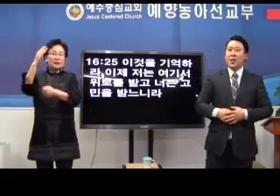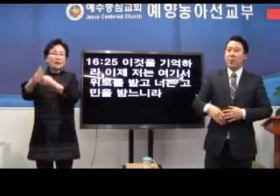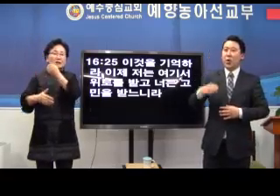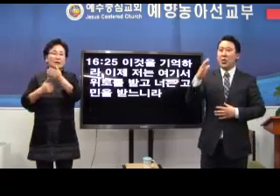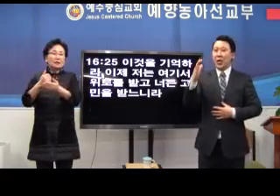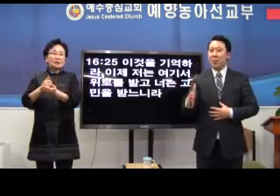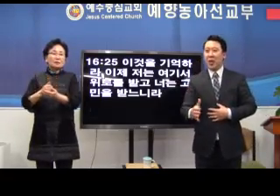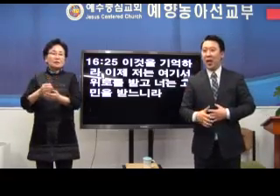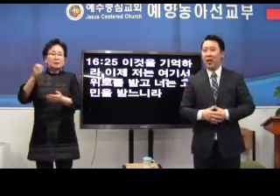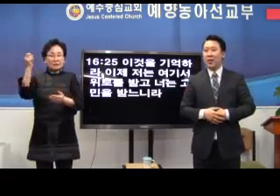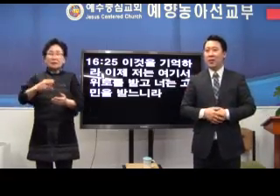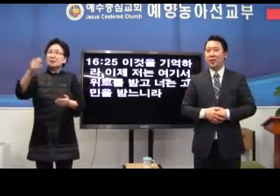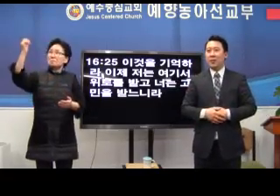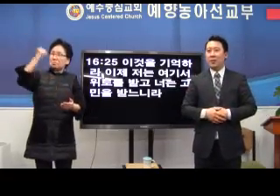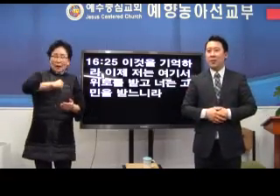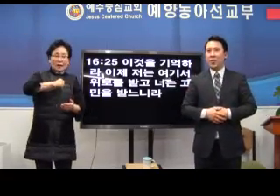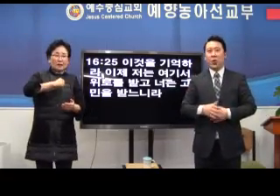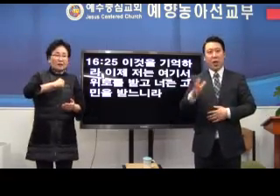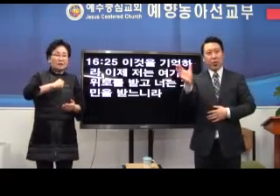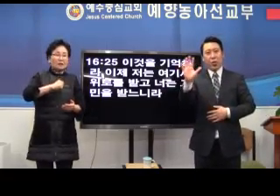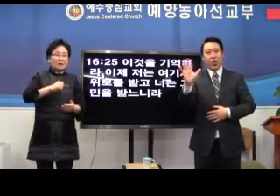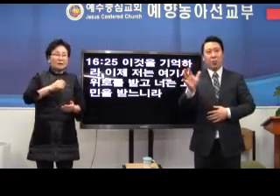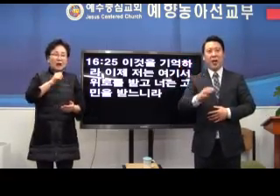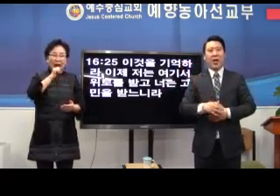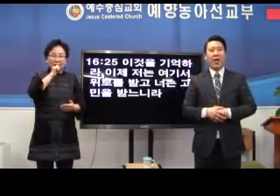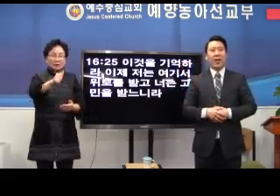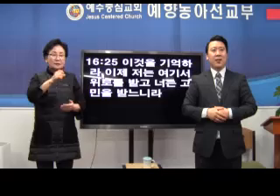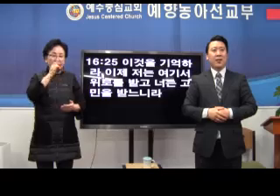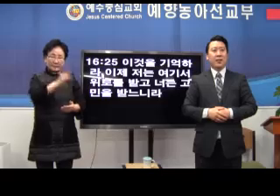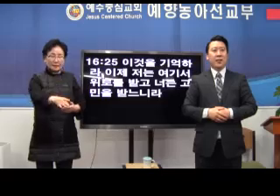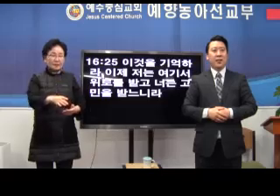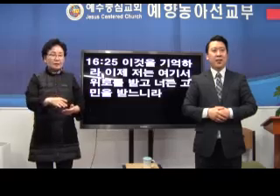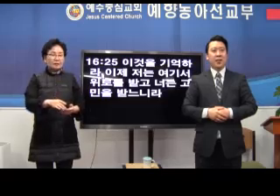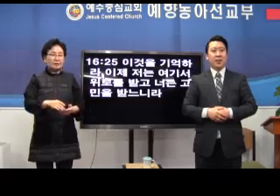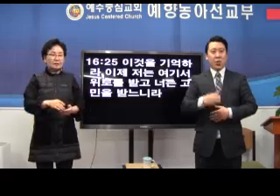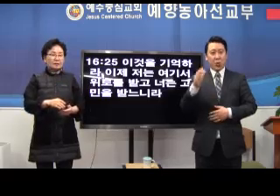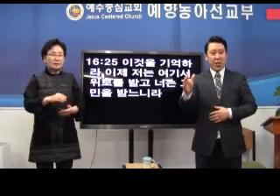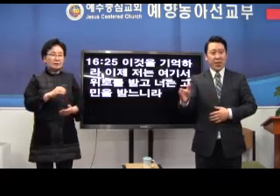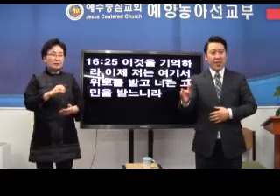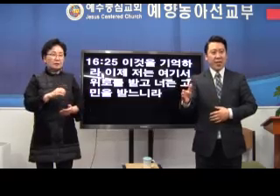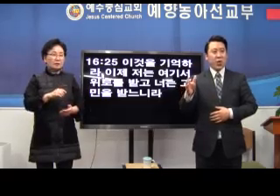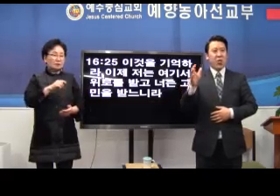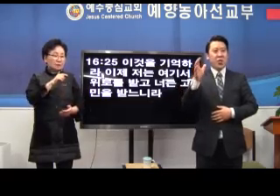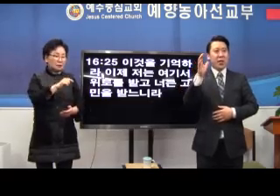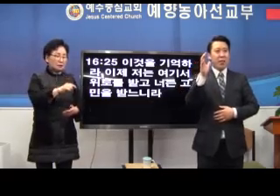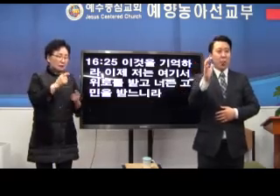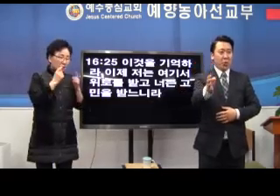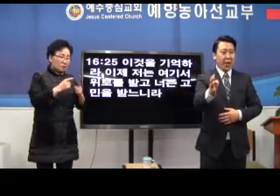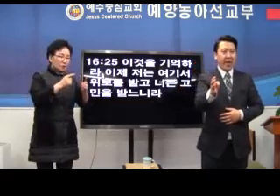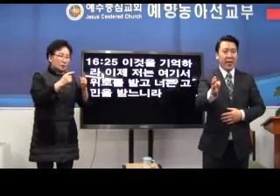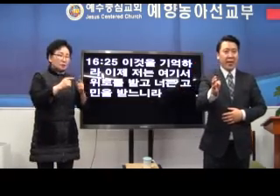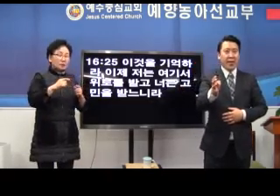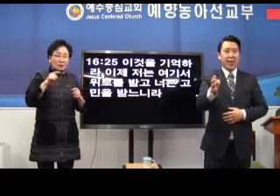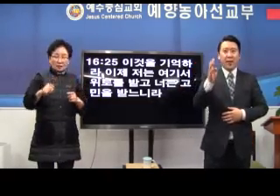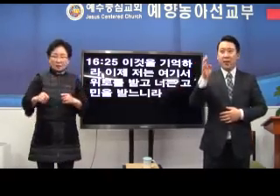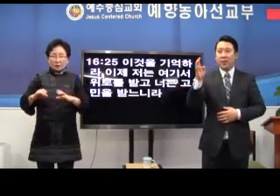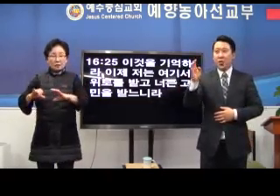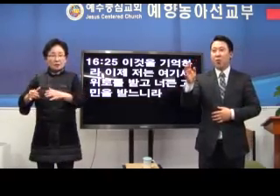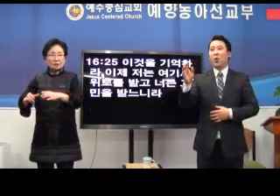한번 거절합니다. 절대 그럴 수 없다. 그곳에는 선지자 모세, 지금으로